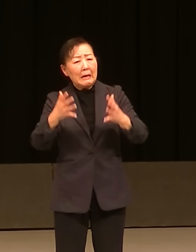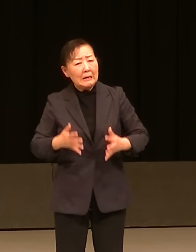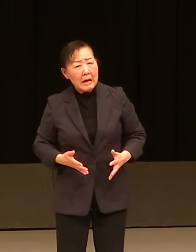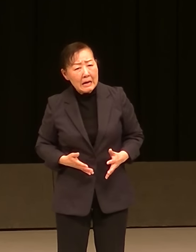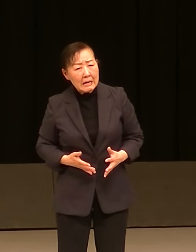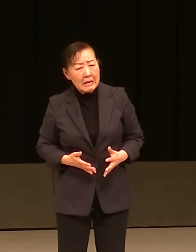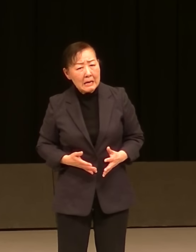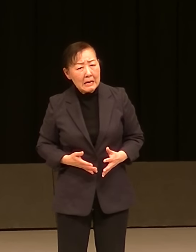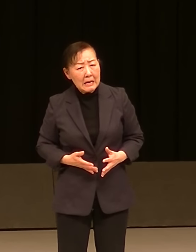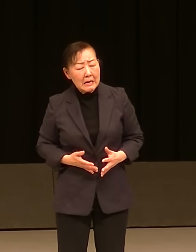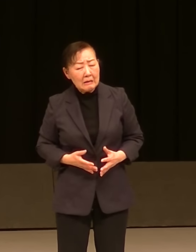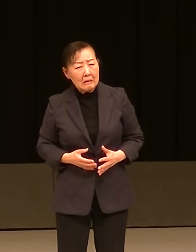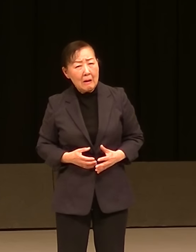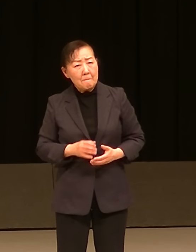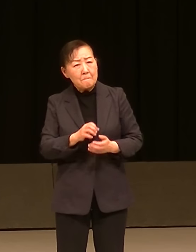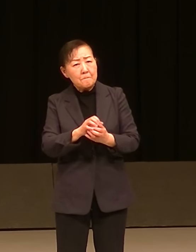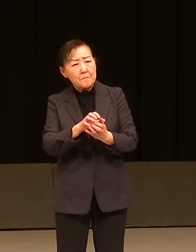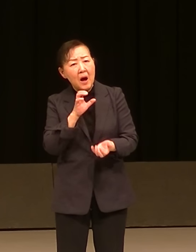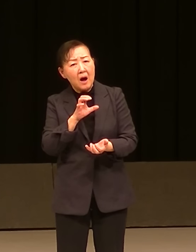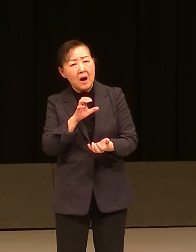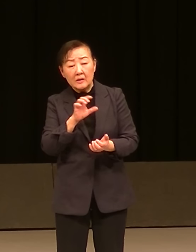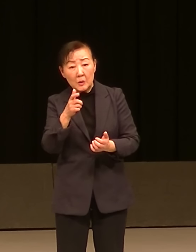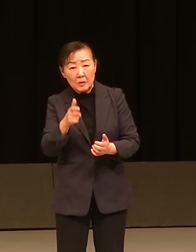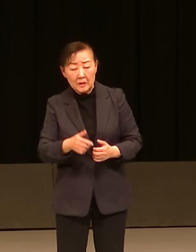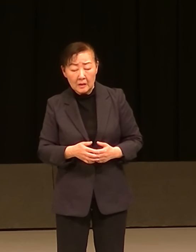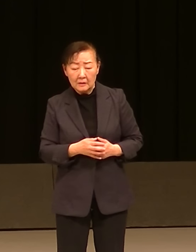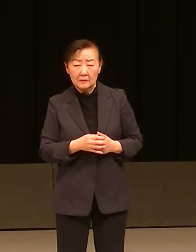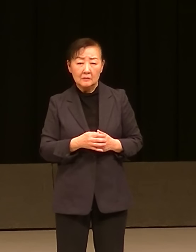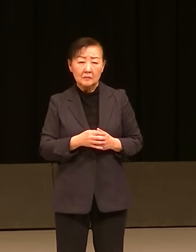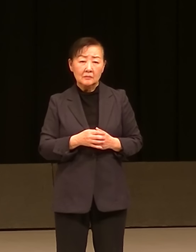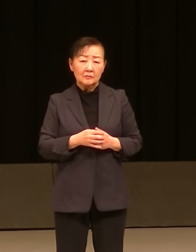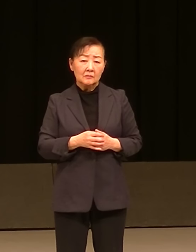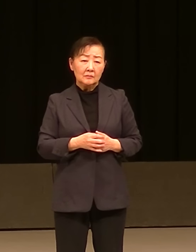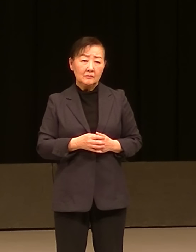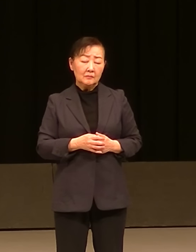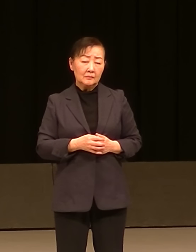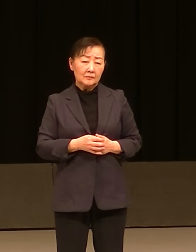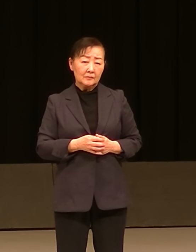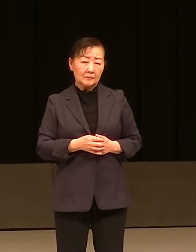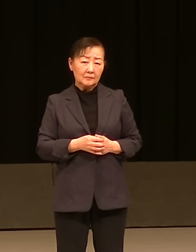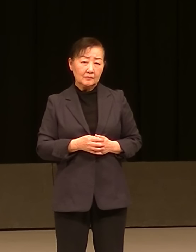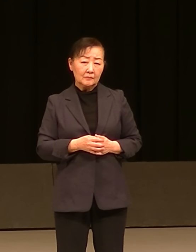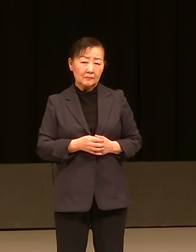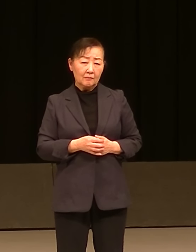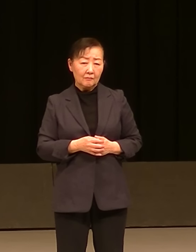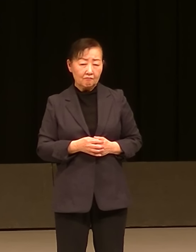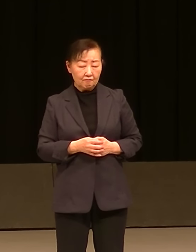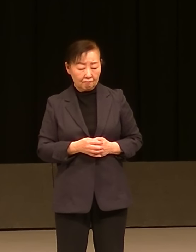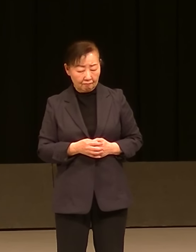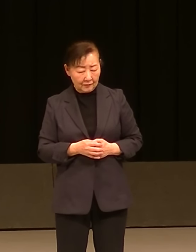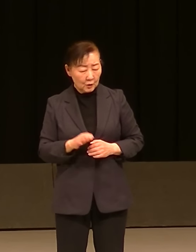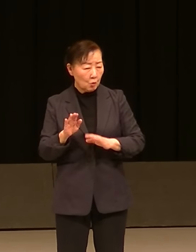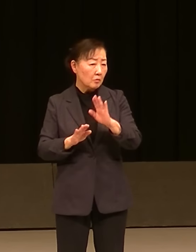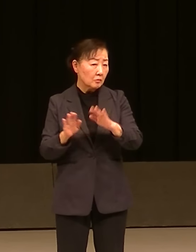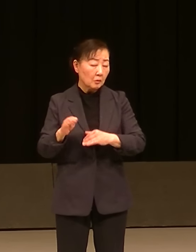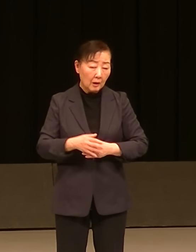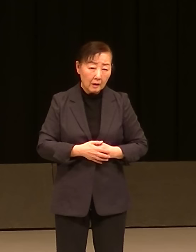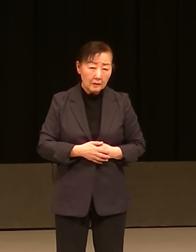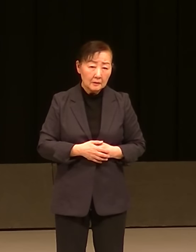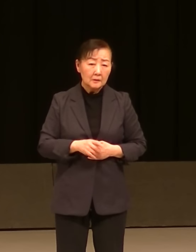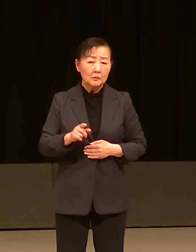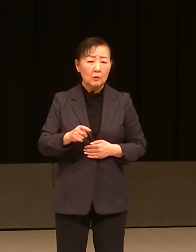この唖然呆然とはやや、この違う、この、まあ、イメージなんですけれども、そういうことも、